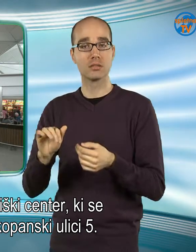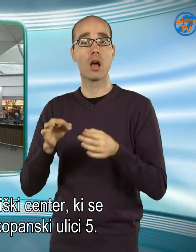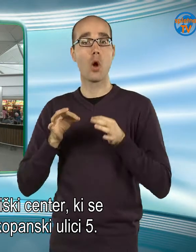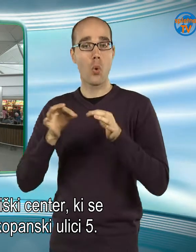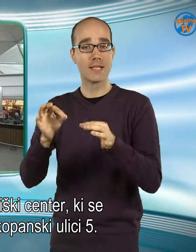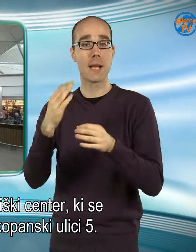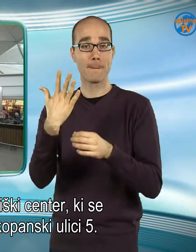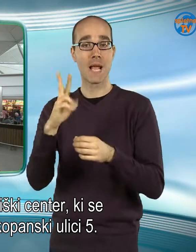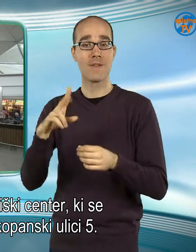Ljubljani.